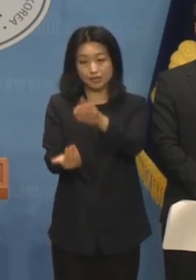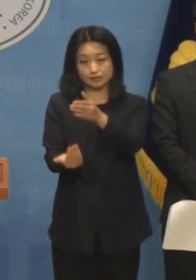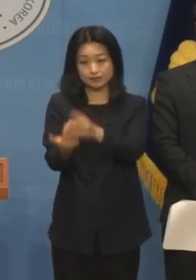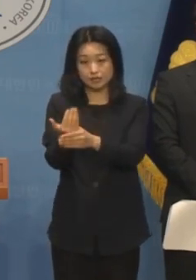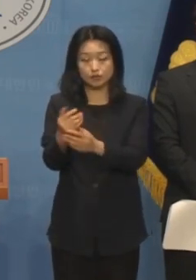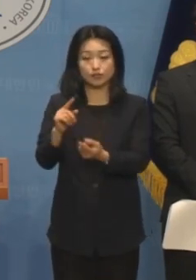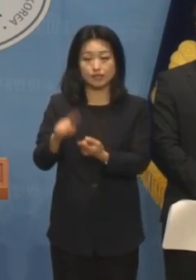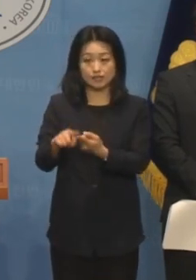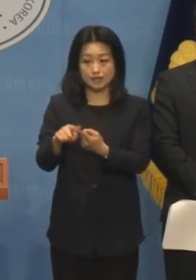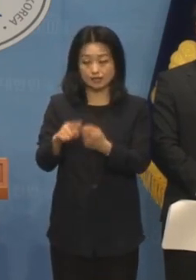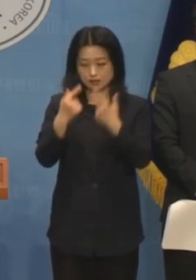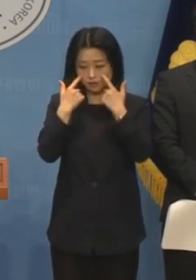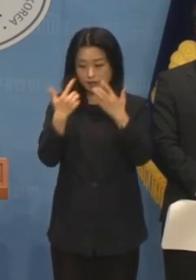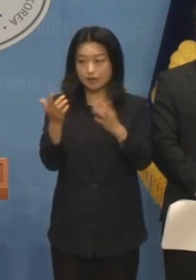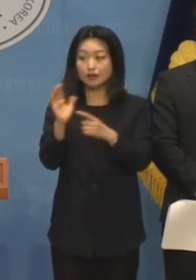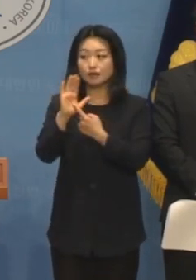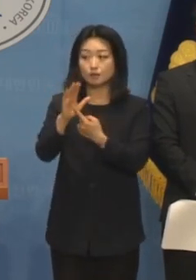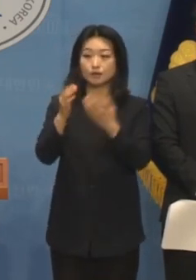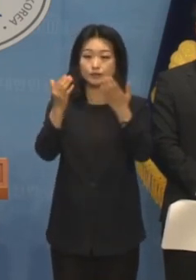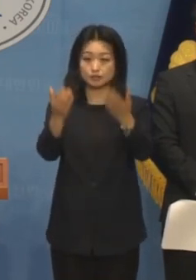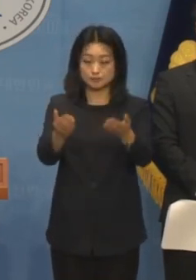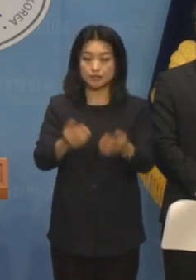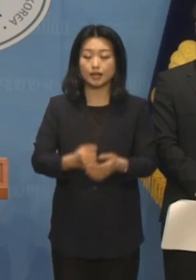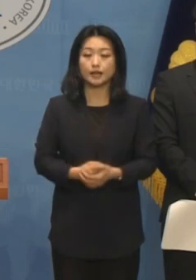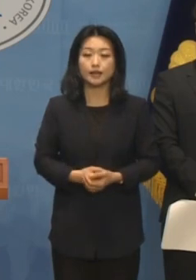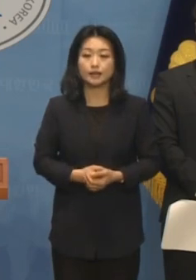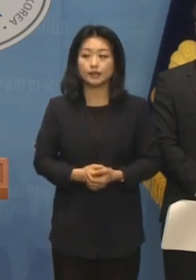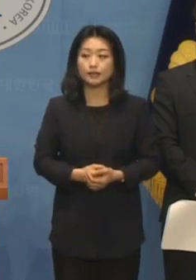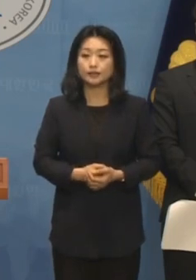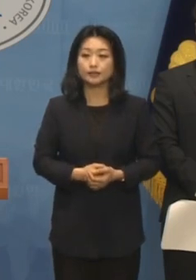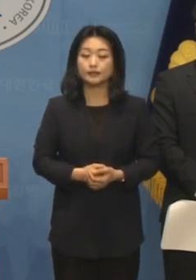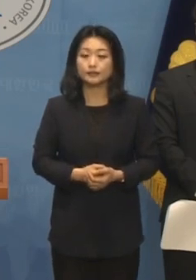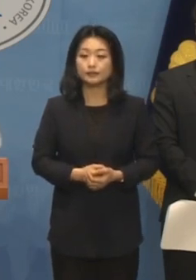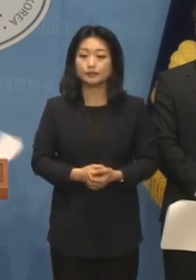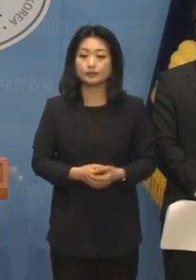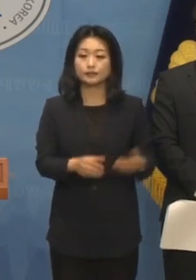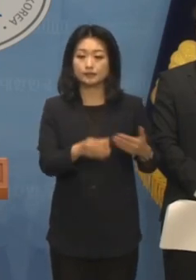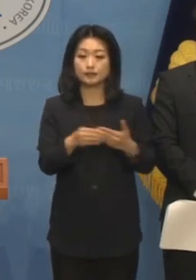했는지를 생생하게 보여줄 겁니다. 그 진행은